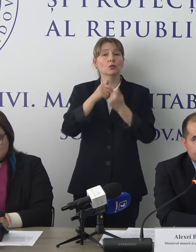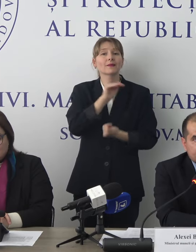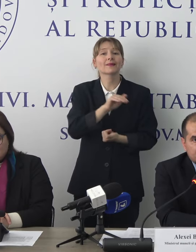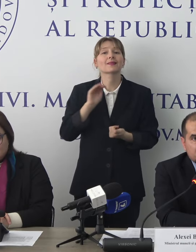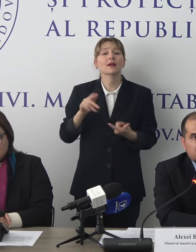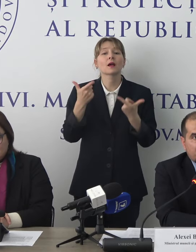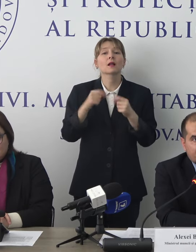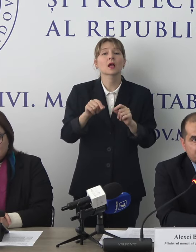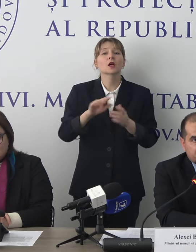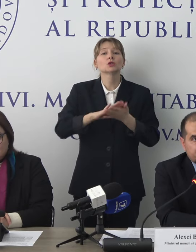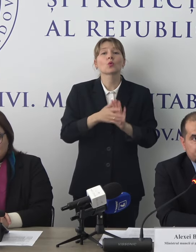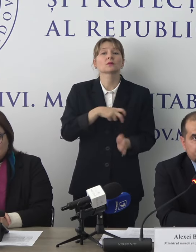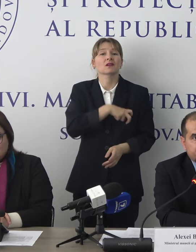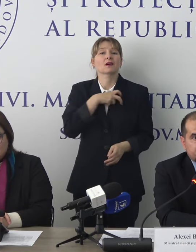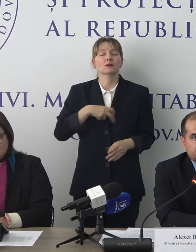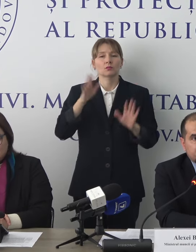aflați în situații de risc, va crește.